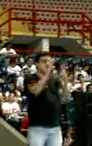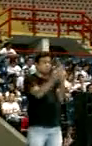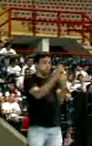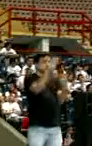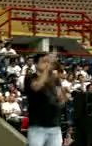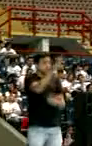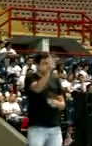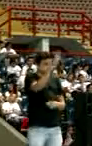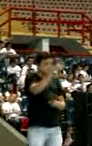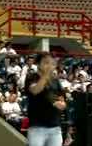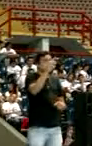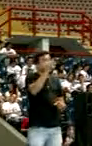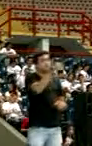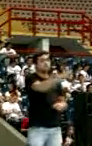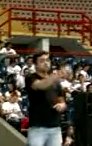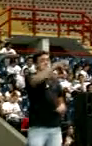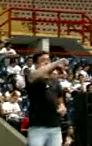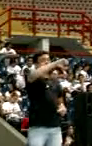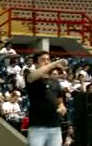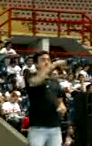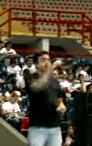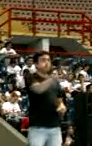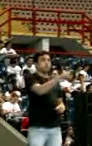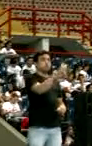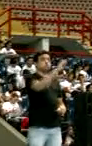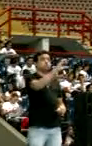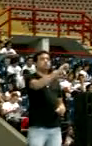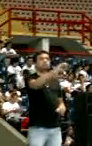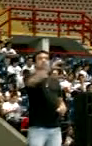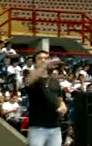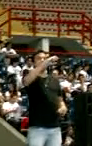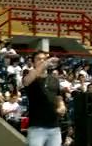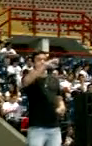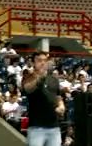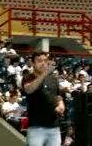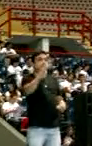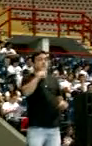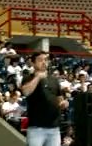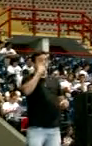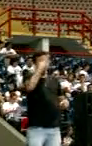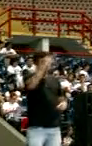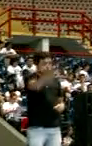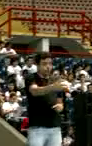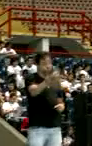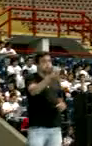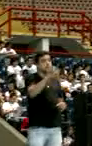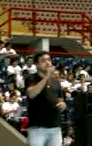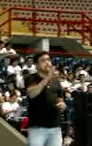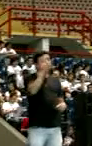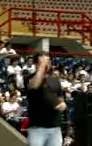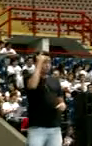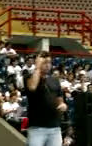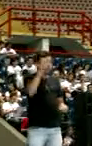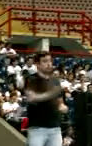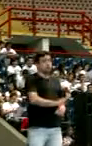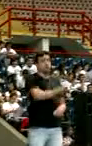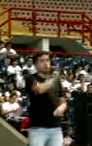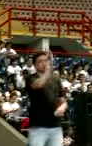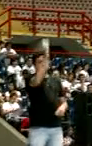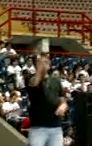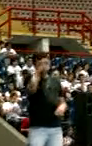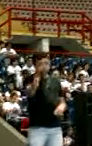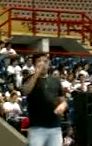na França, em 1095, disse numa bula que quem fosse até